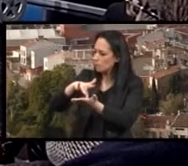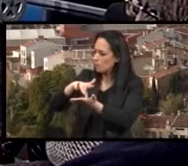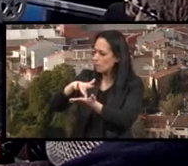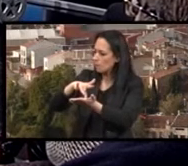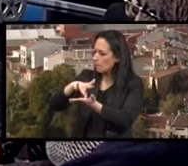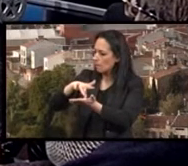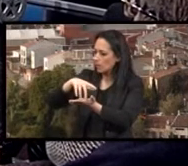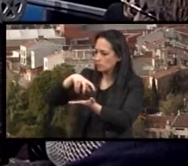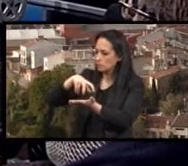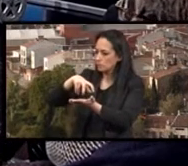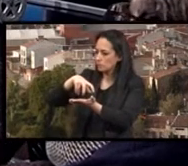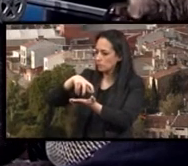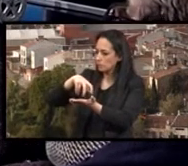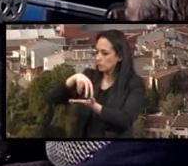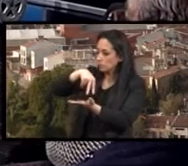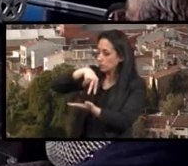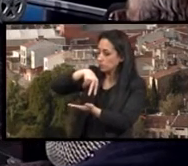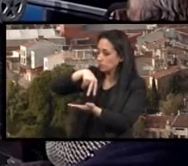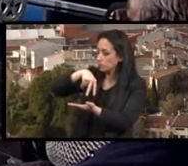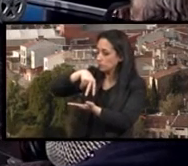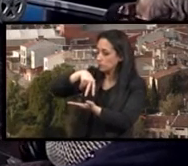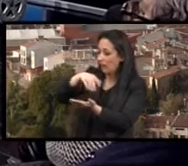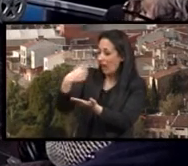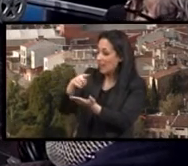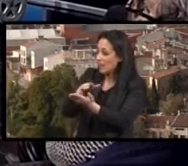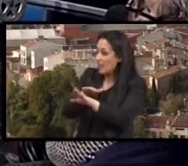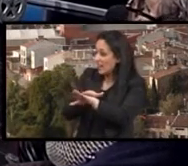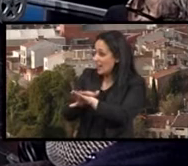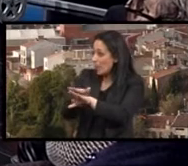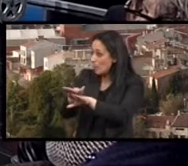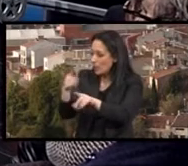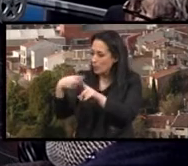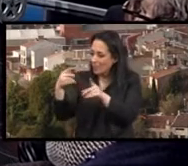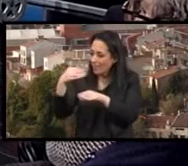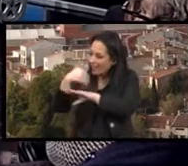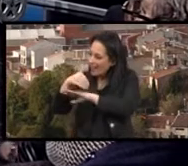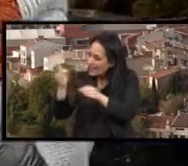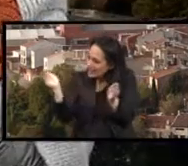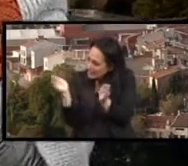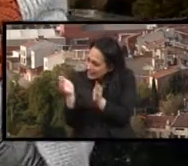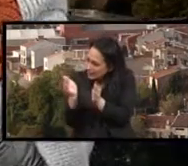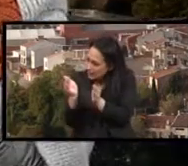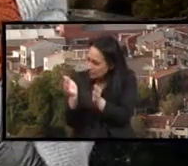llavors, clar, estava les rampes, és el carrer estret.